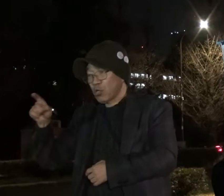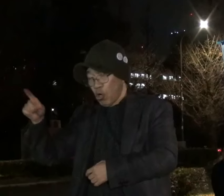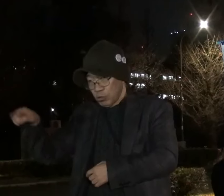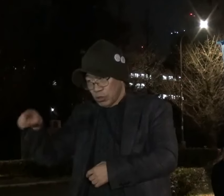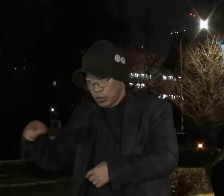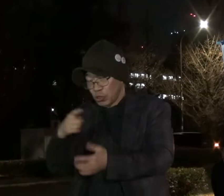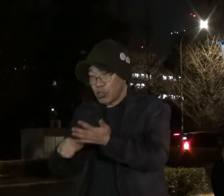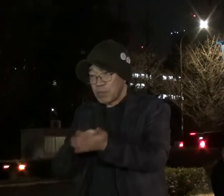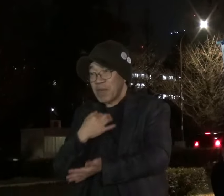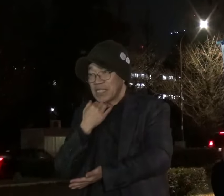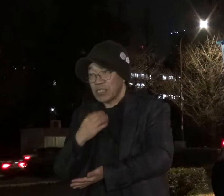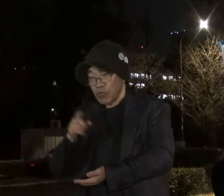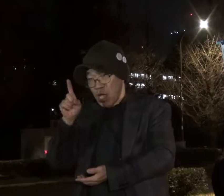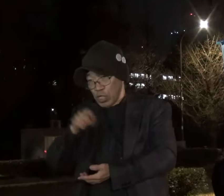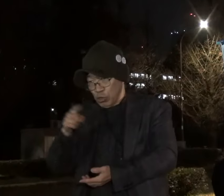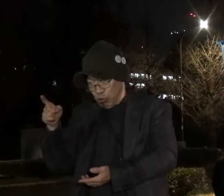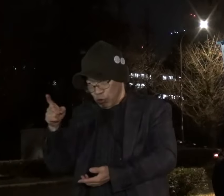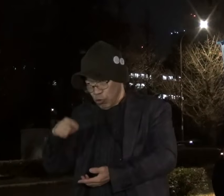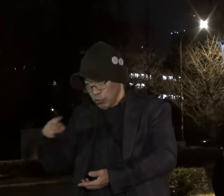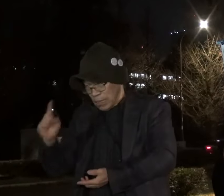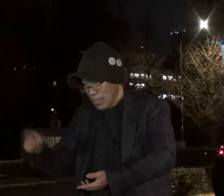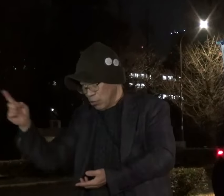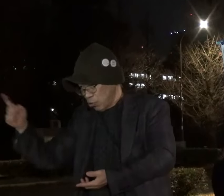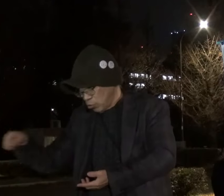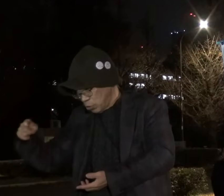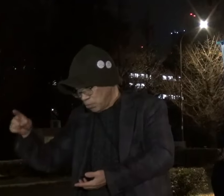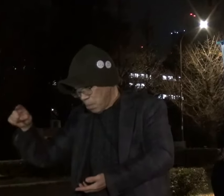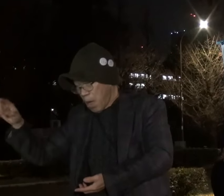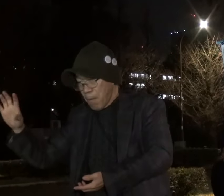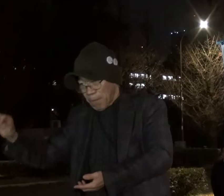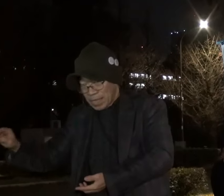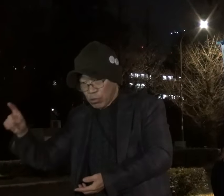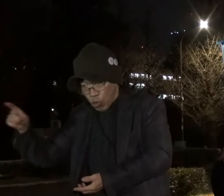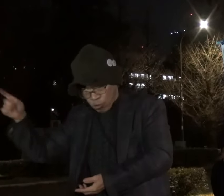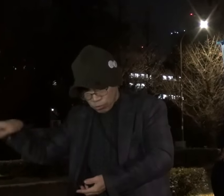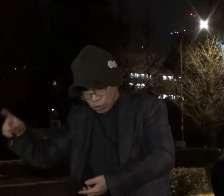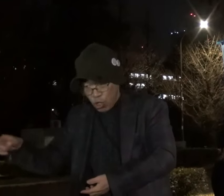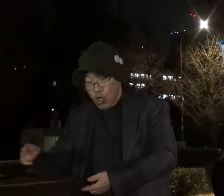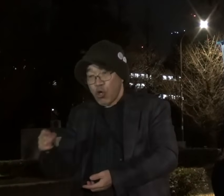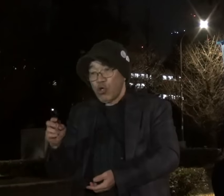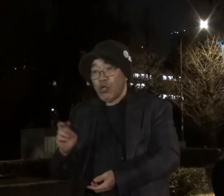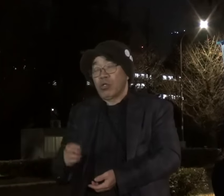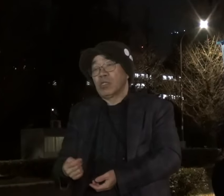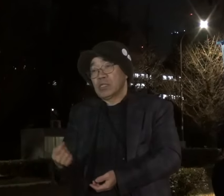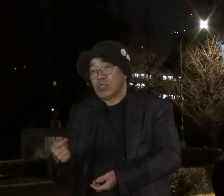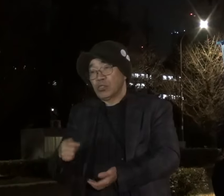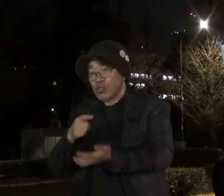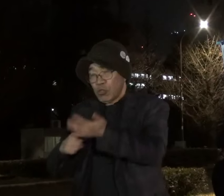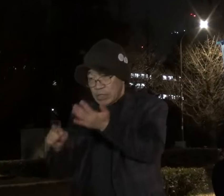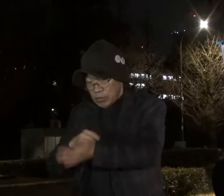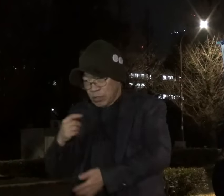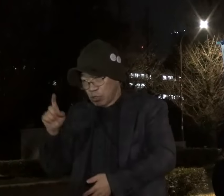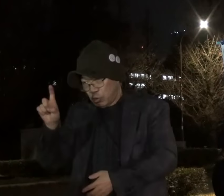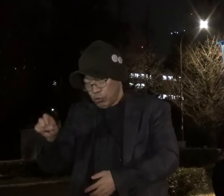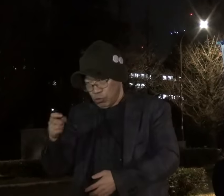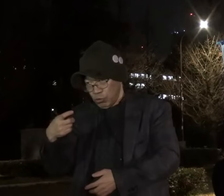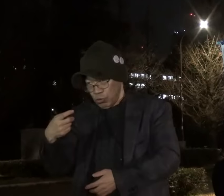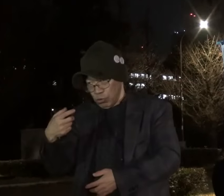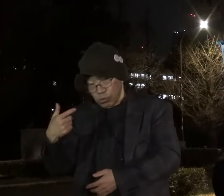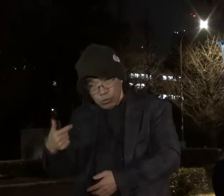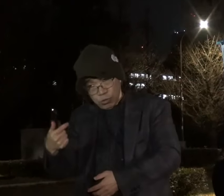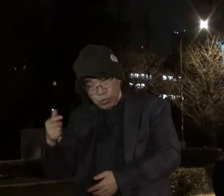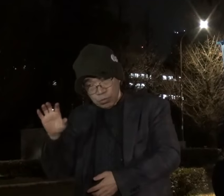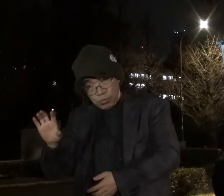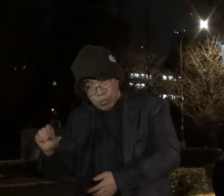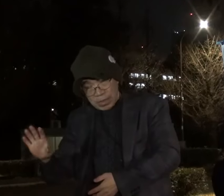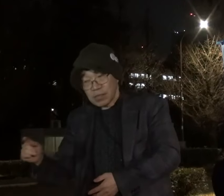待ち水が約 16.6 万トン、アルプス処理済み水いわゆるトリチウム水が約 59.1 万トン、設置済みタンク